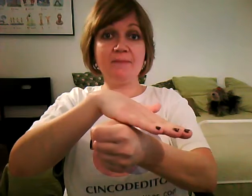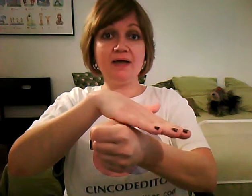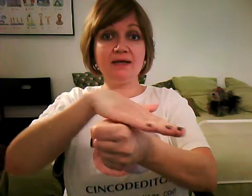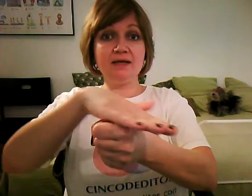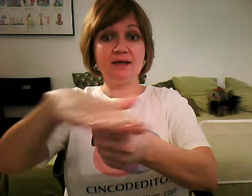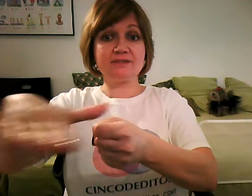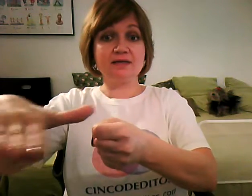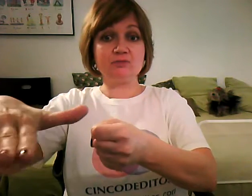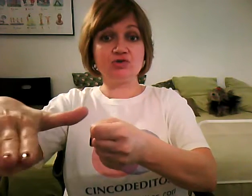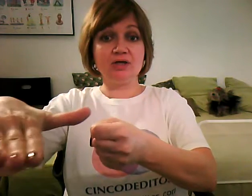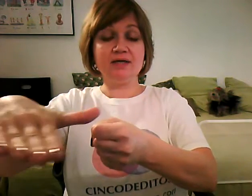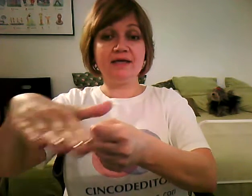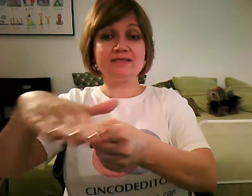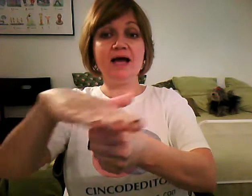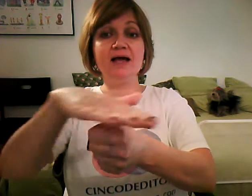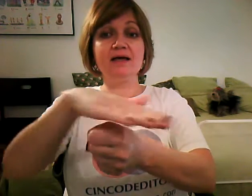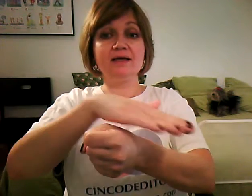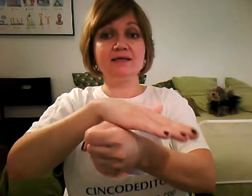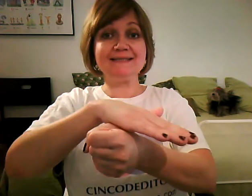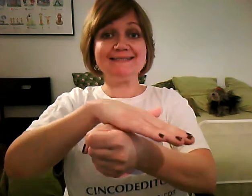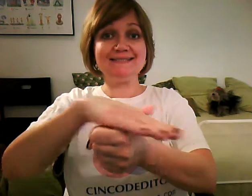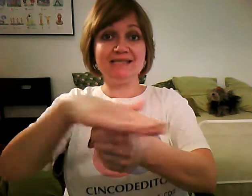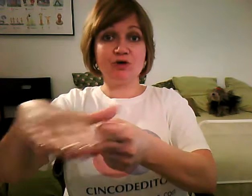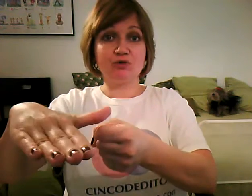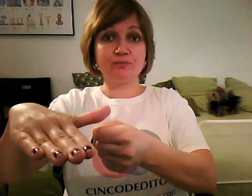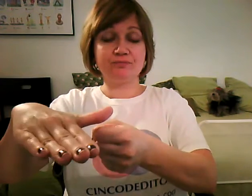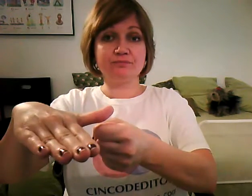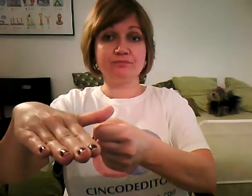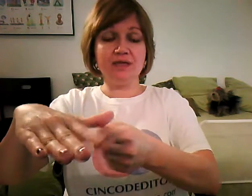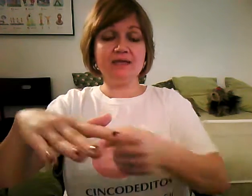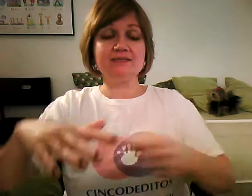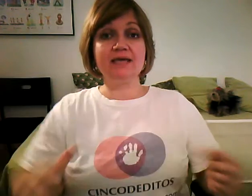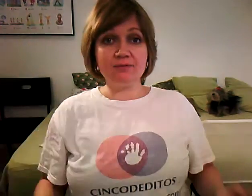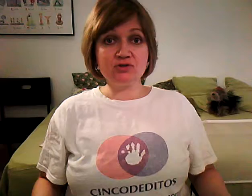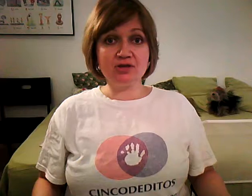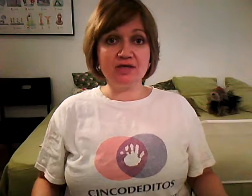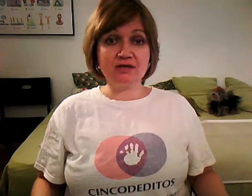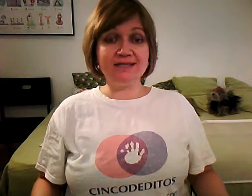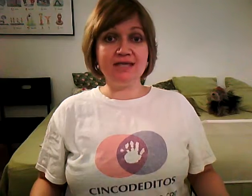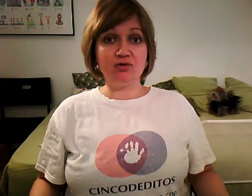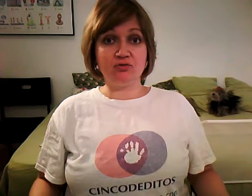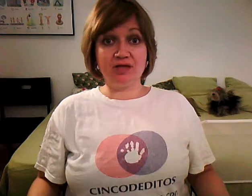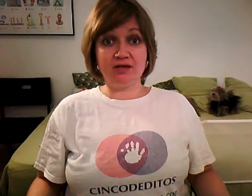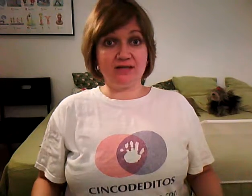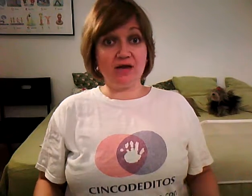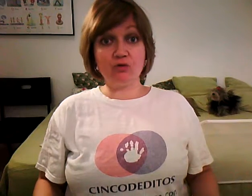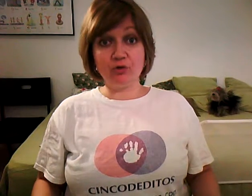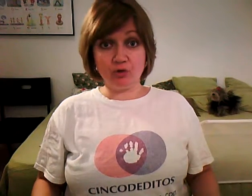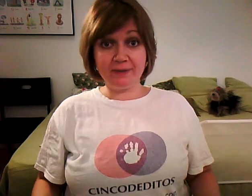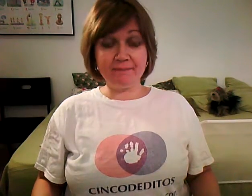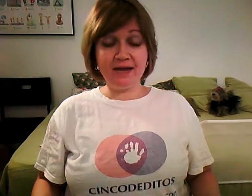tapa y la pasamos. Está lleno. Si queremos decir lleno de ya no puedo comer